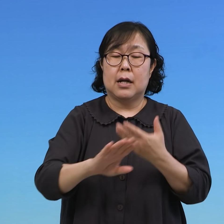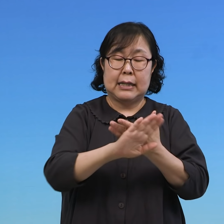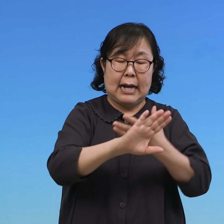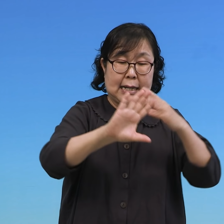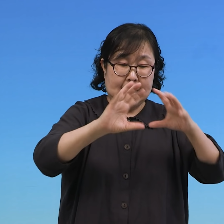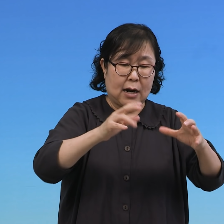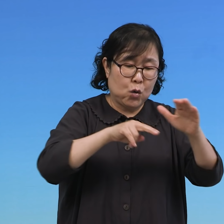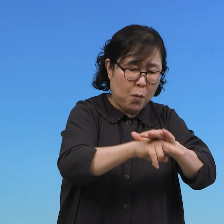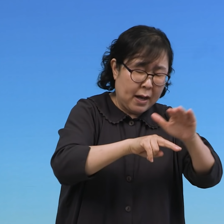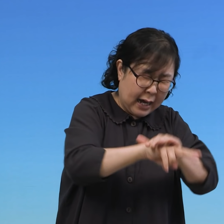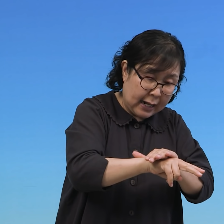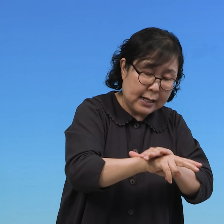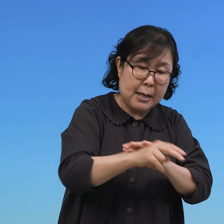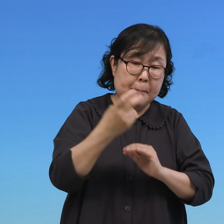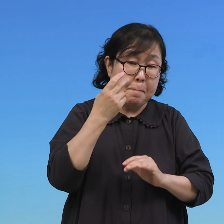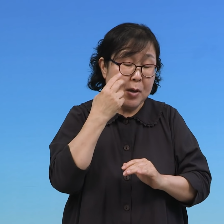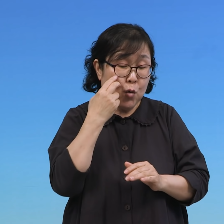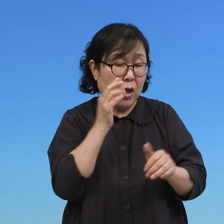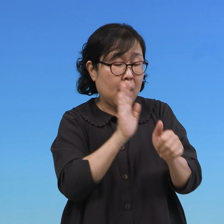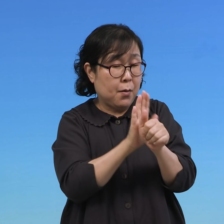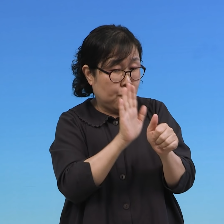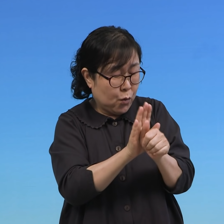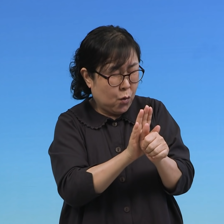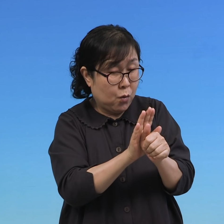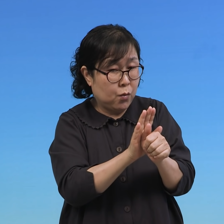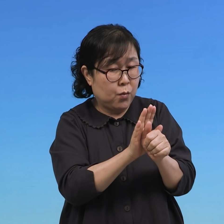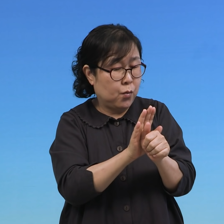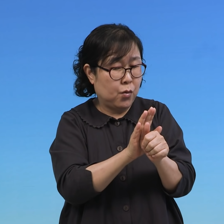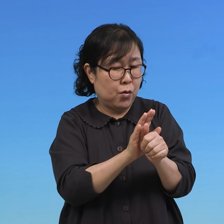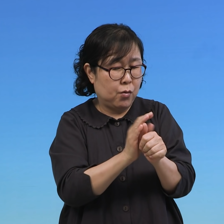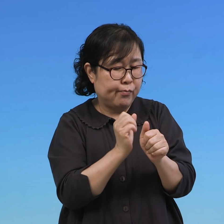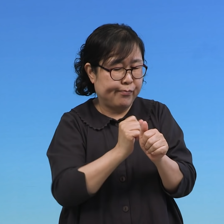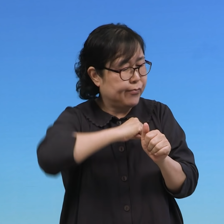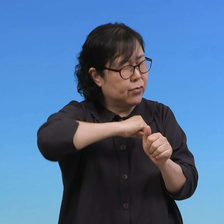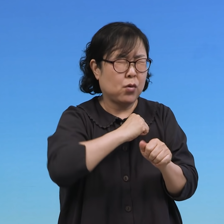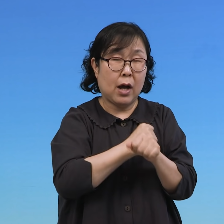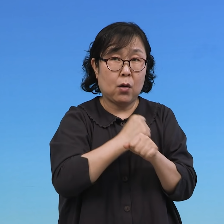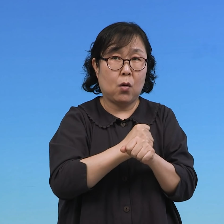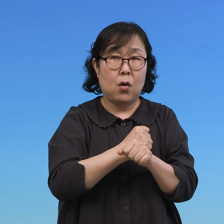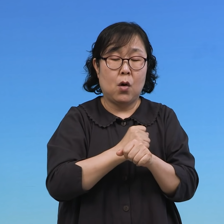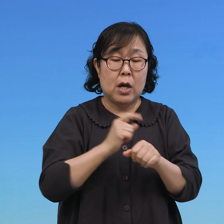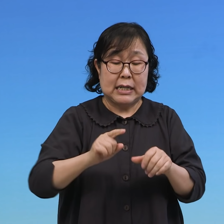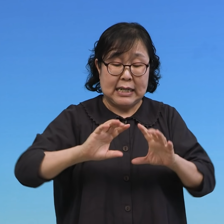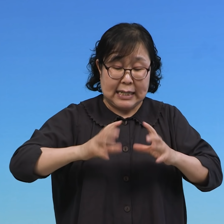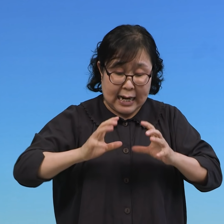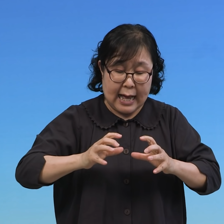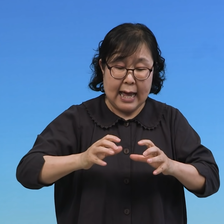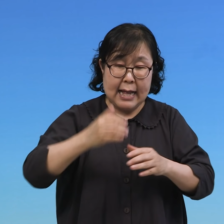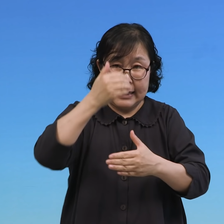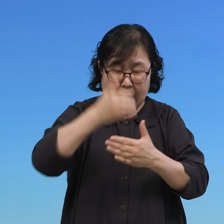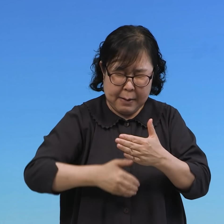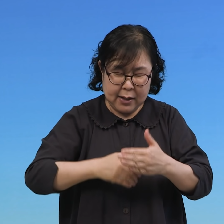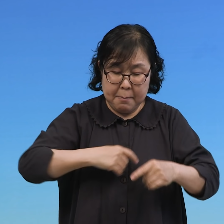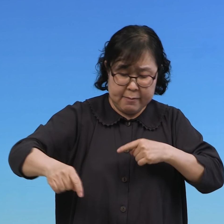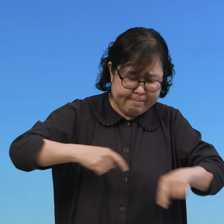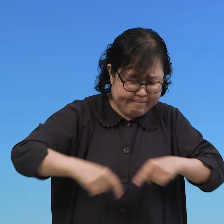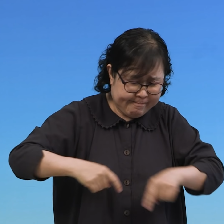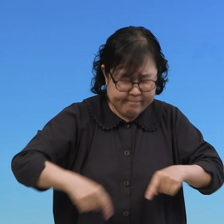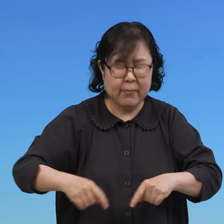해외로 탈출하라는 미국 측의 그 조언을 듣지 않고 거기에 현장에 남아가지고 진두지휘를